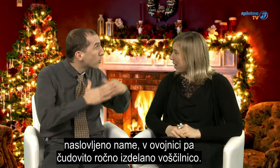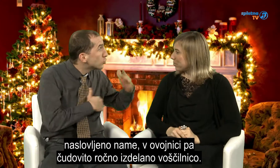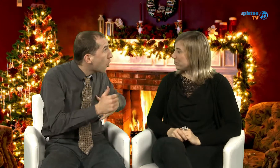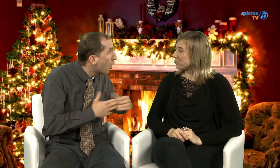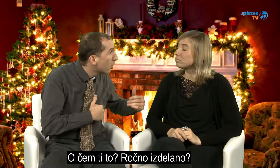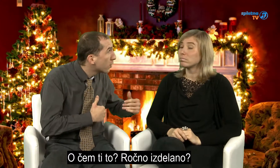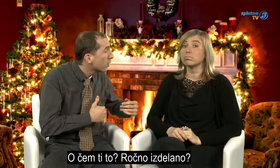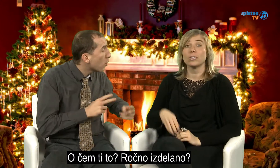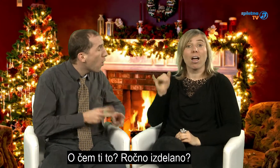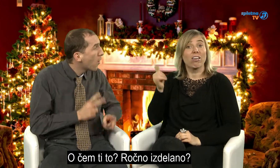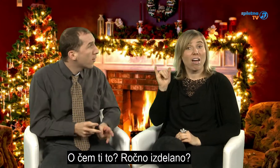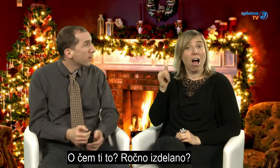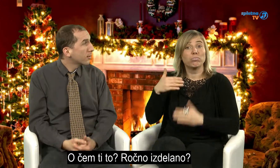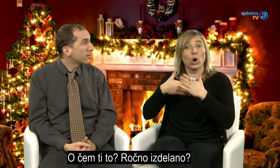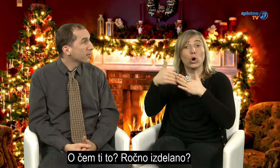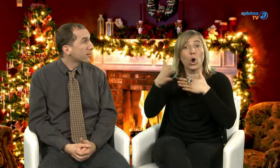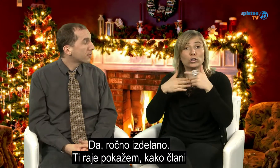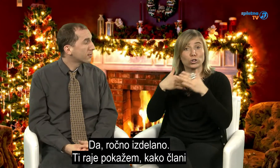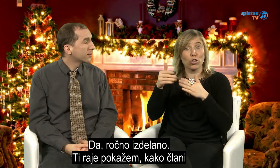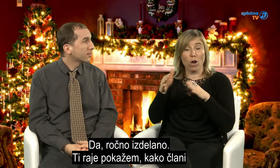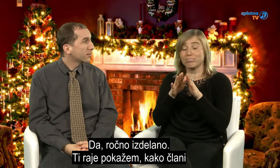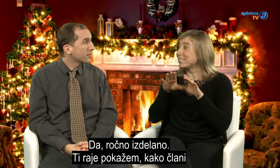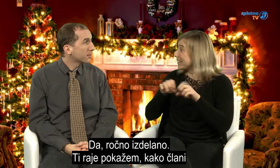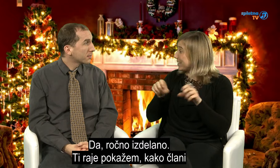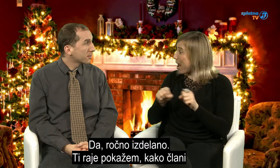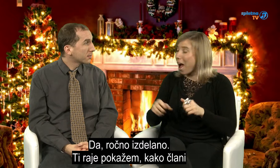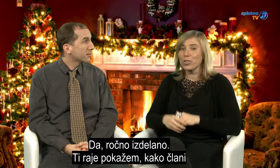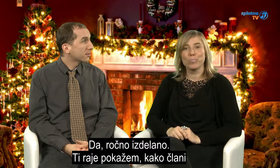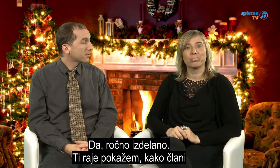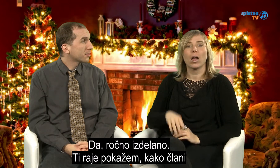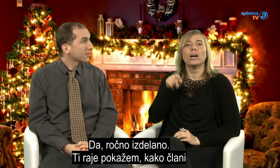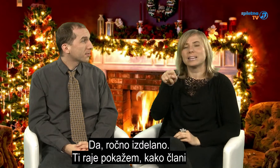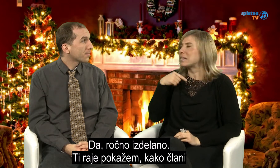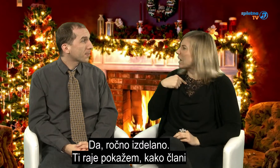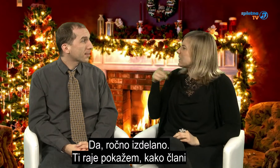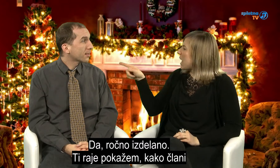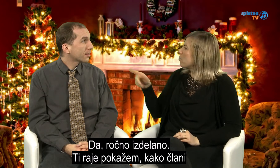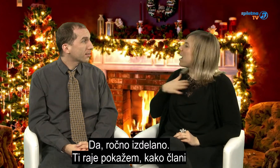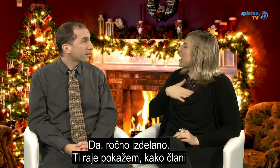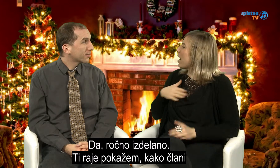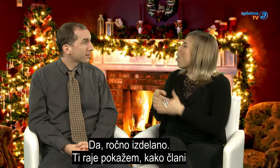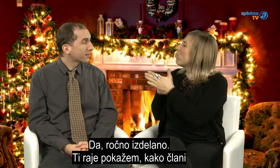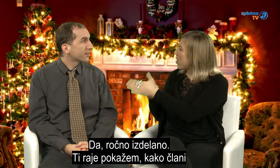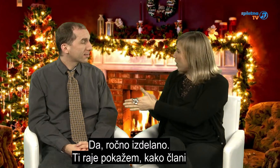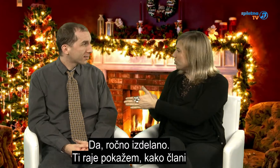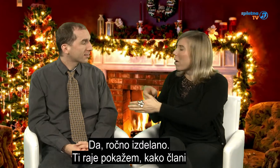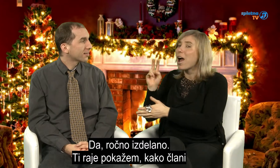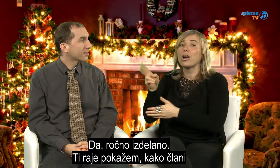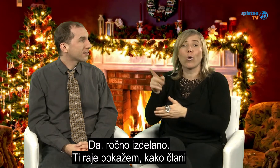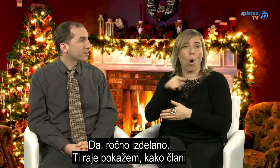O čem govoriš? Ročno izdelano? Da, ročno izdelano. Ti raje pokažem, kako člani dnevnega centra